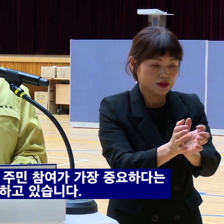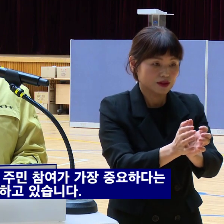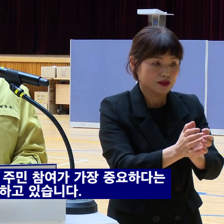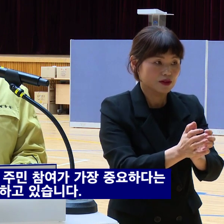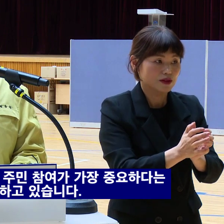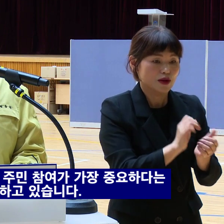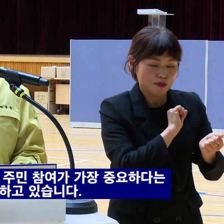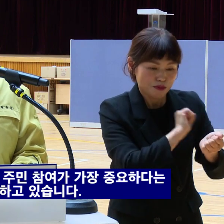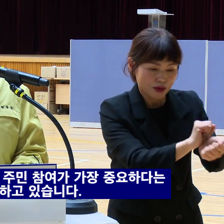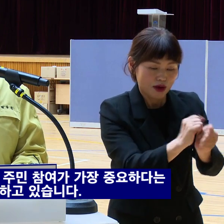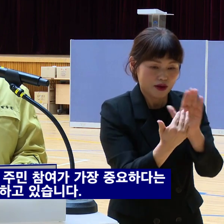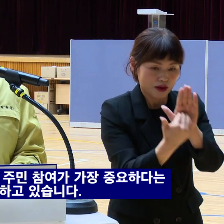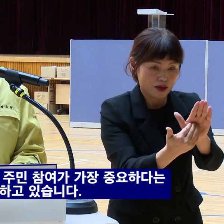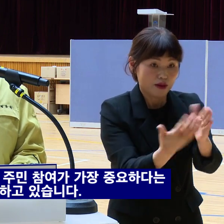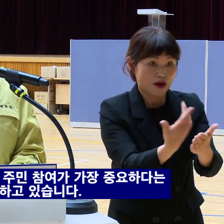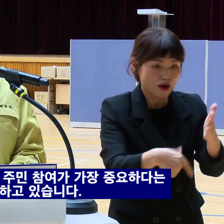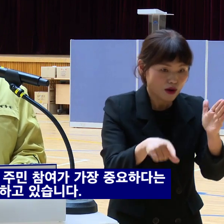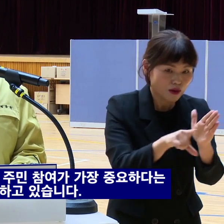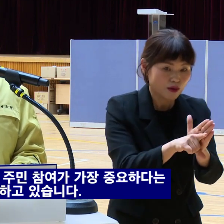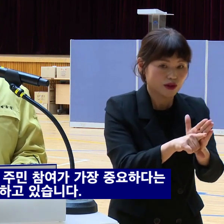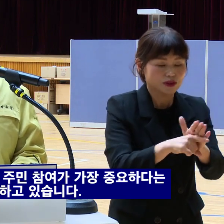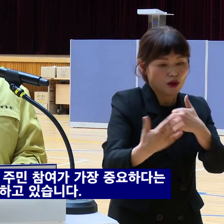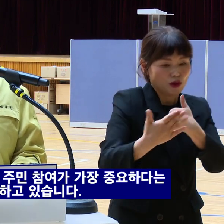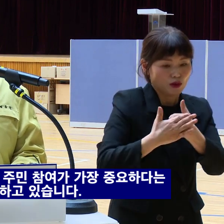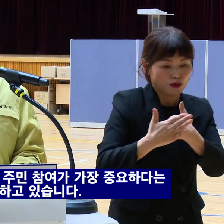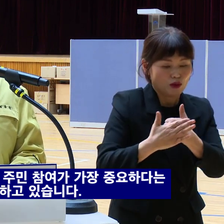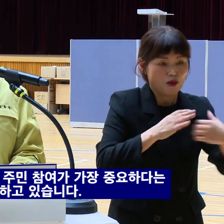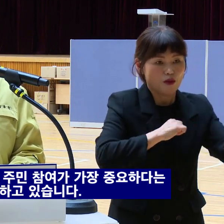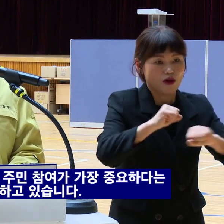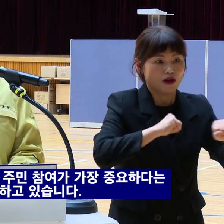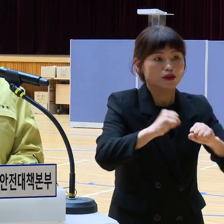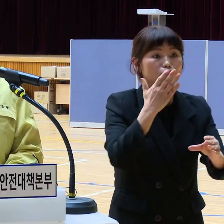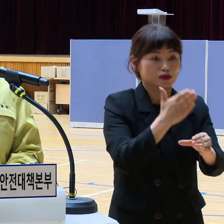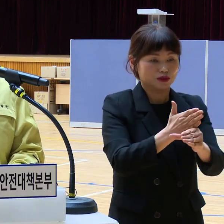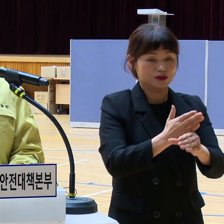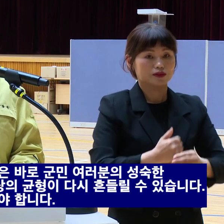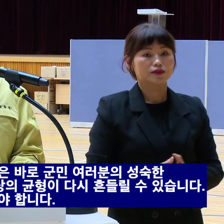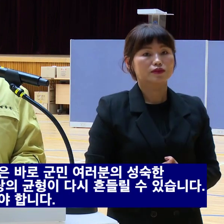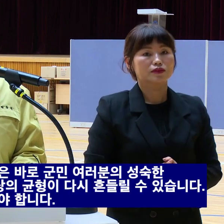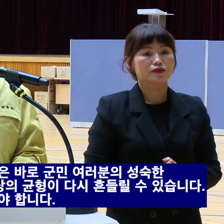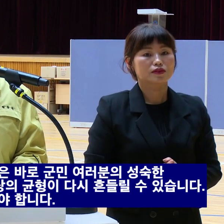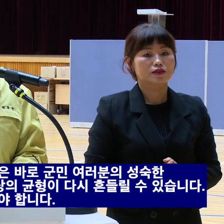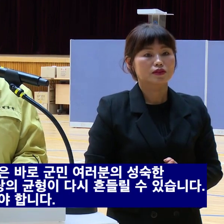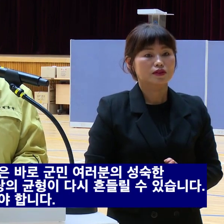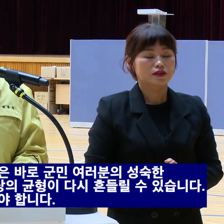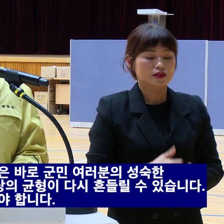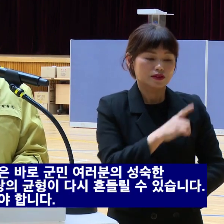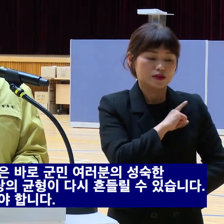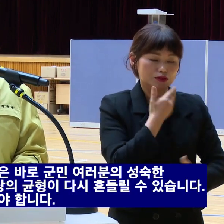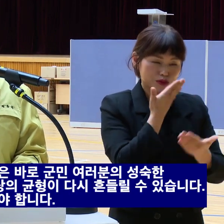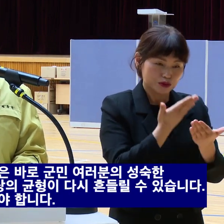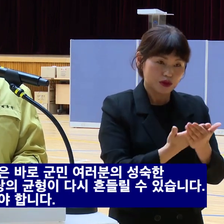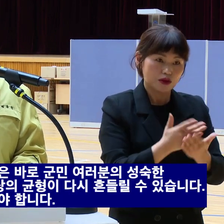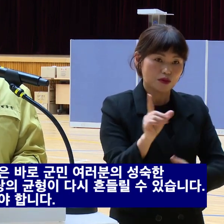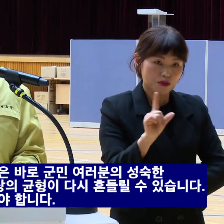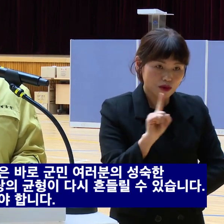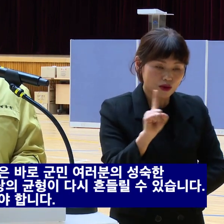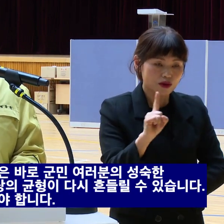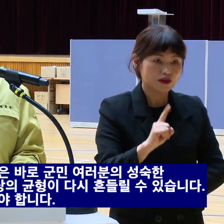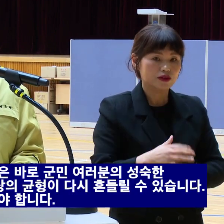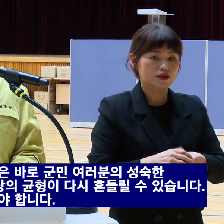인식하에 방역활동에 최선을 다하고 있습니다. 무엇보다 중요하고